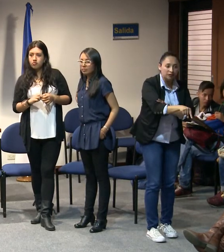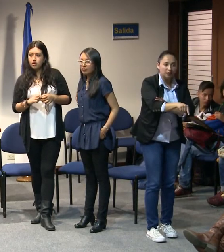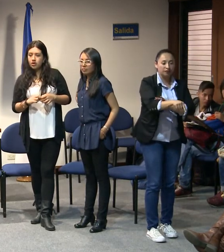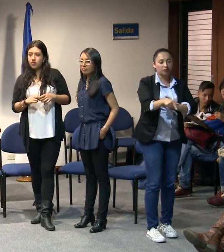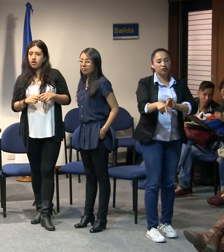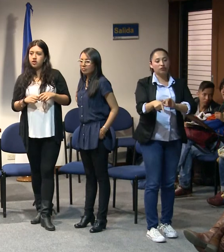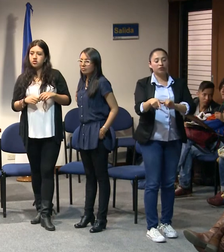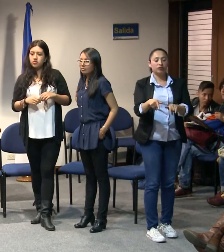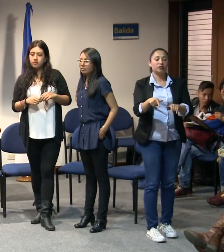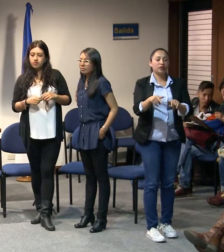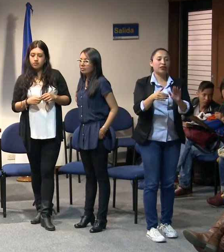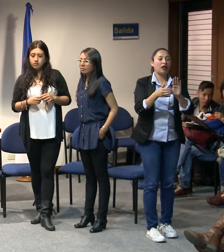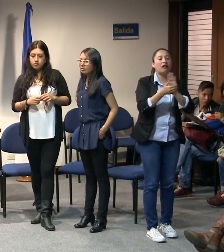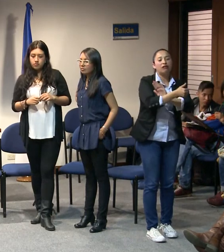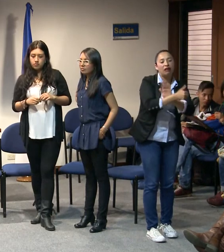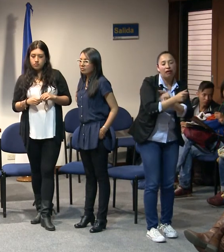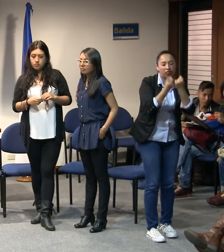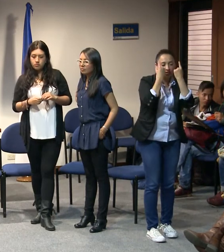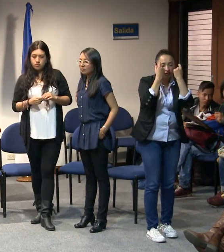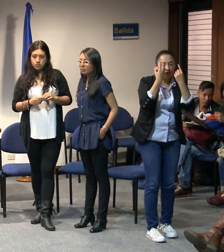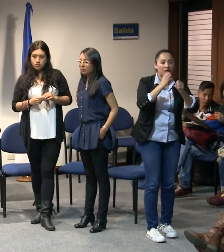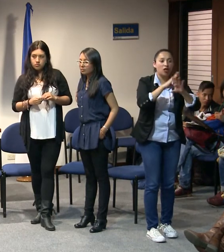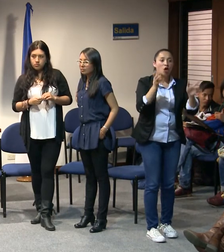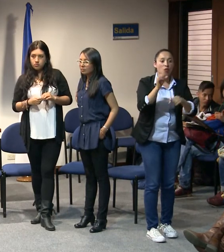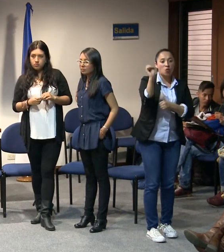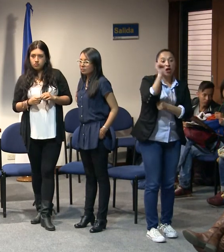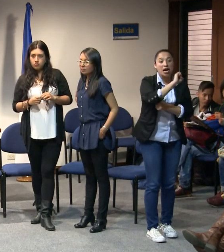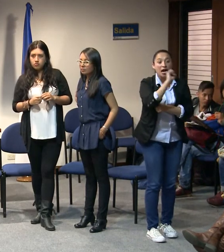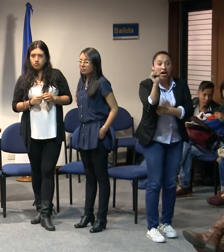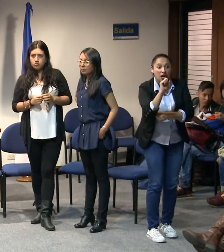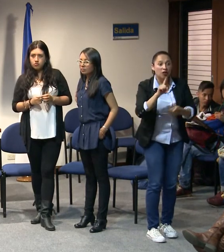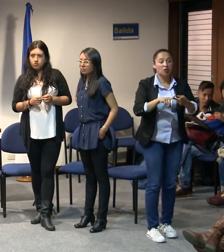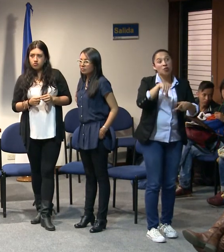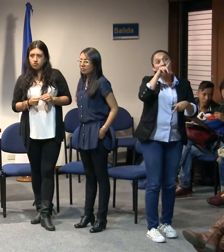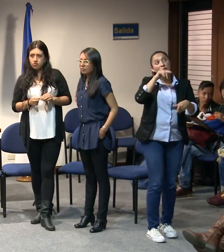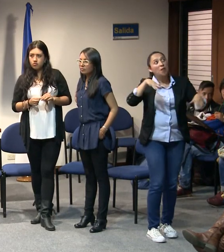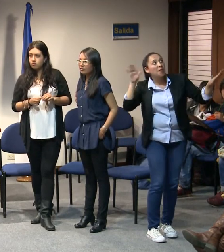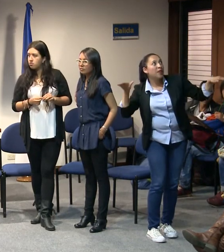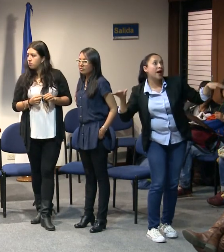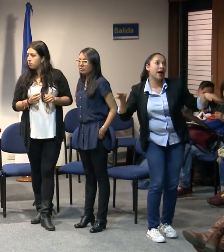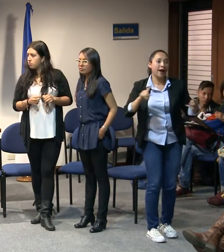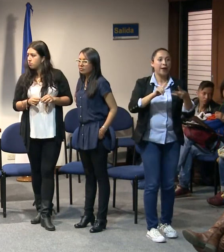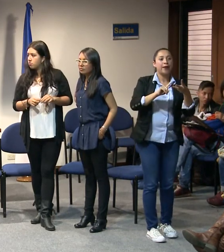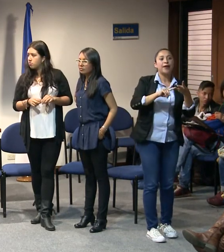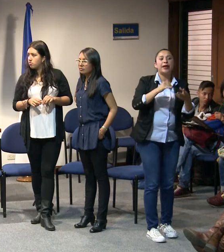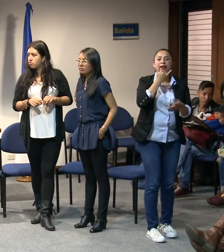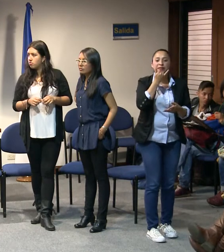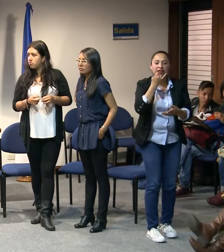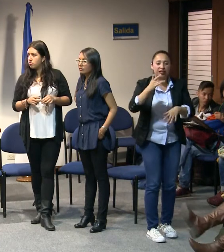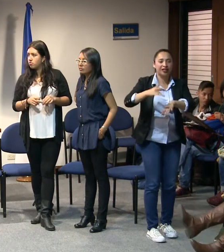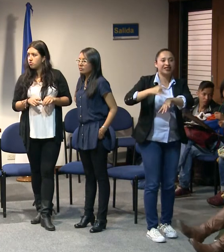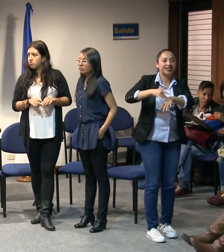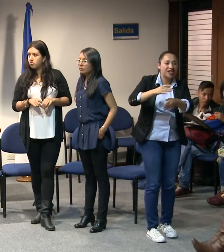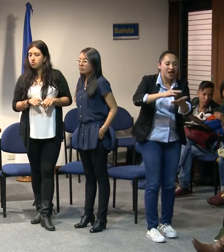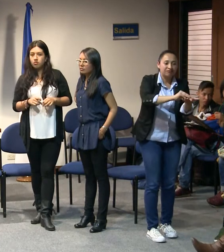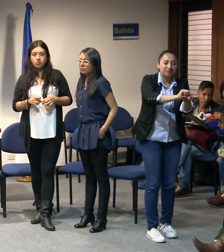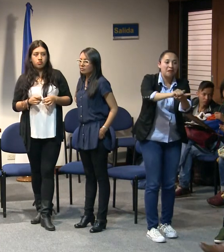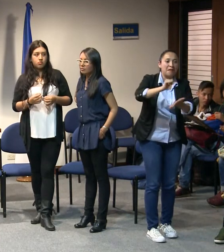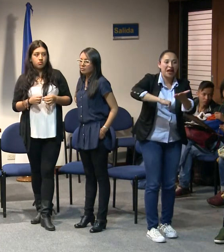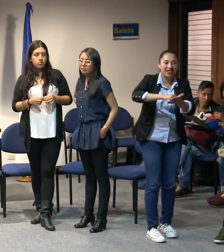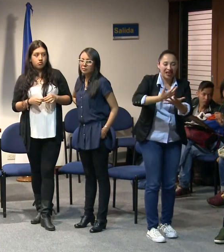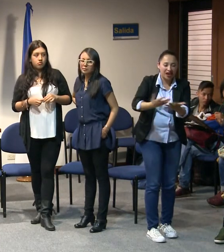en las capacidades de comprender cómo suena un carro, cómo suena un pájaro, qué sucede cuando tocamos un material, qué sucede